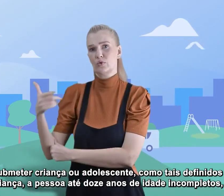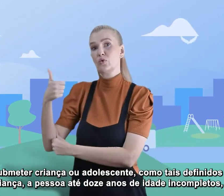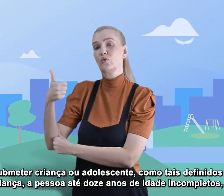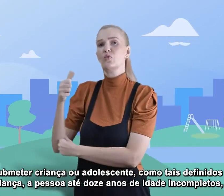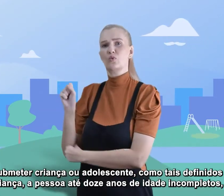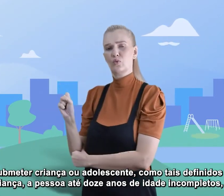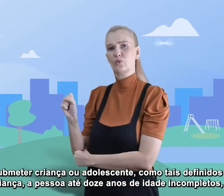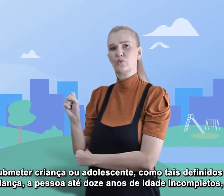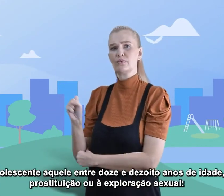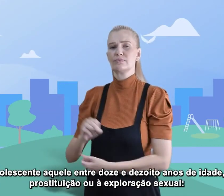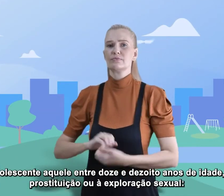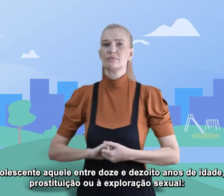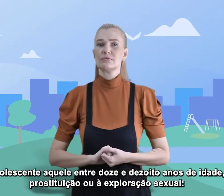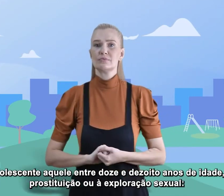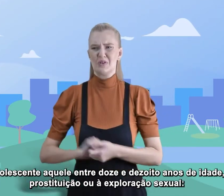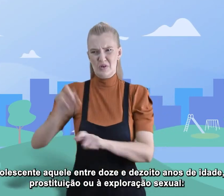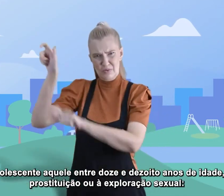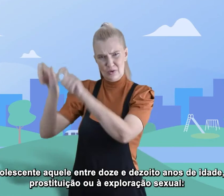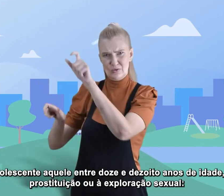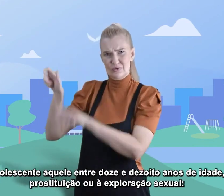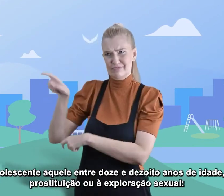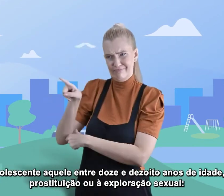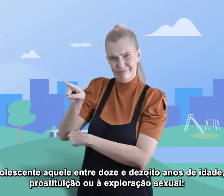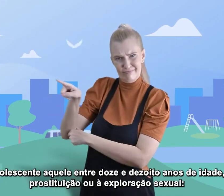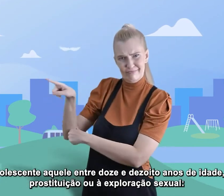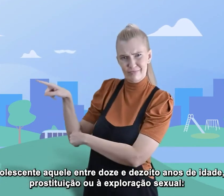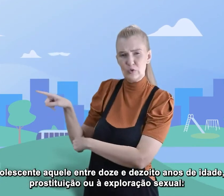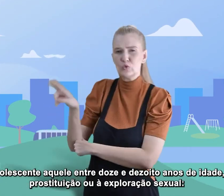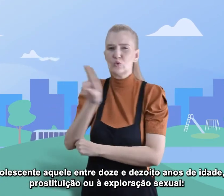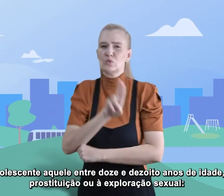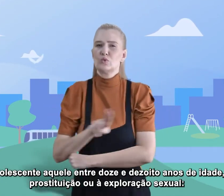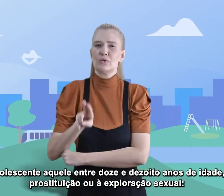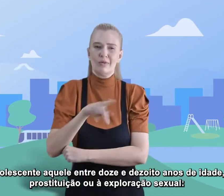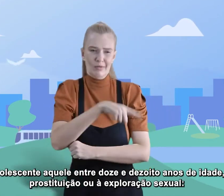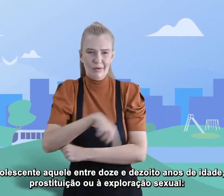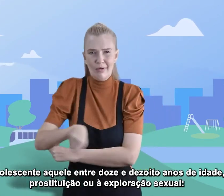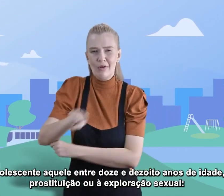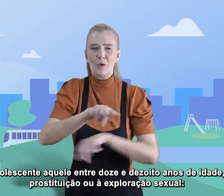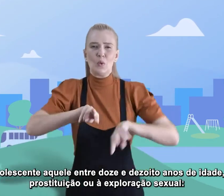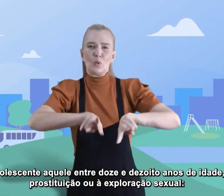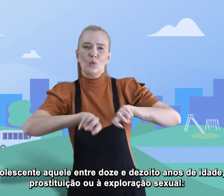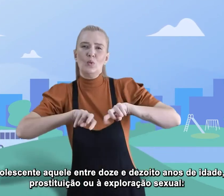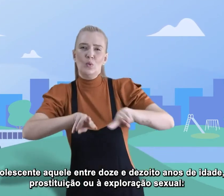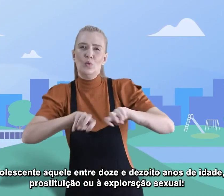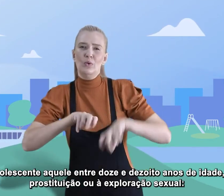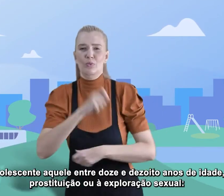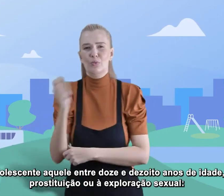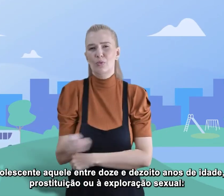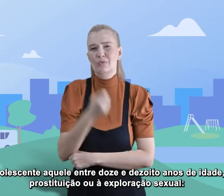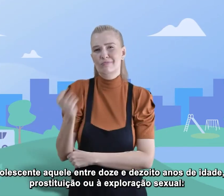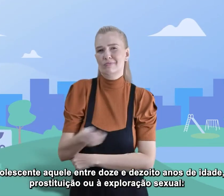incompletos, e adolescente, aquele entre 12 e 18 anos de idade,